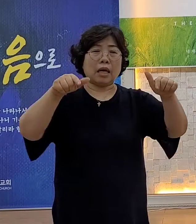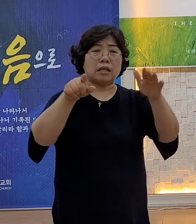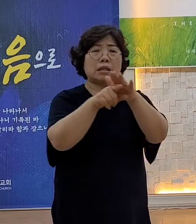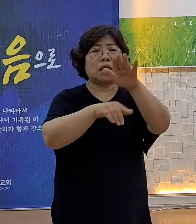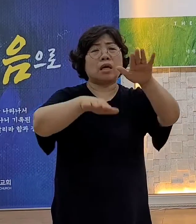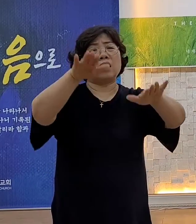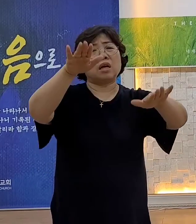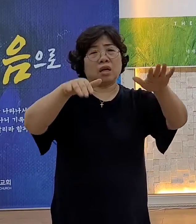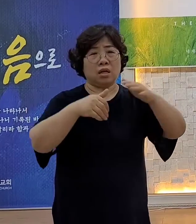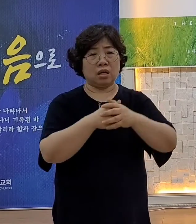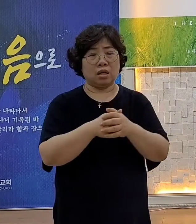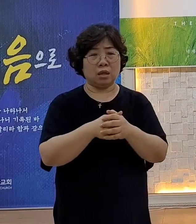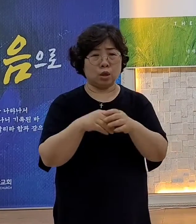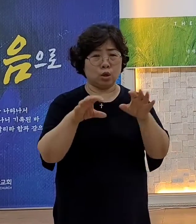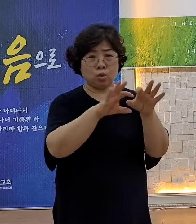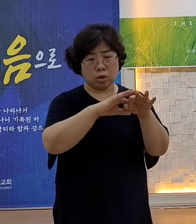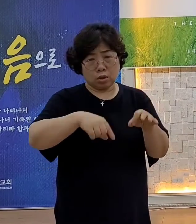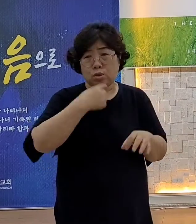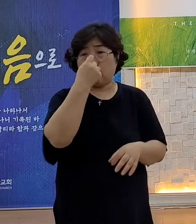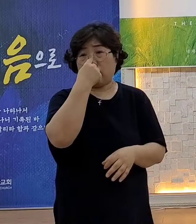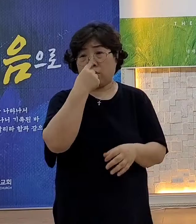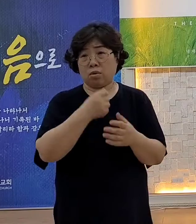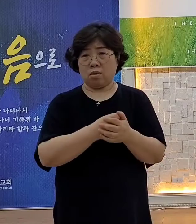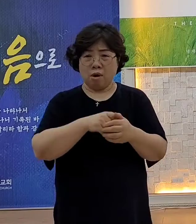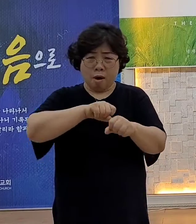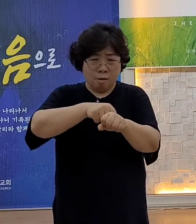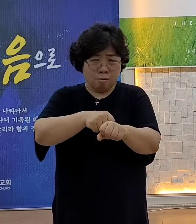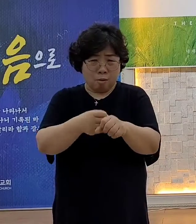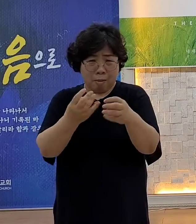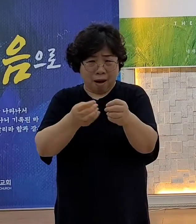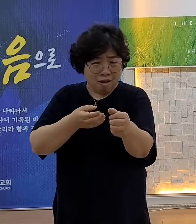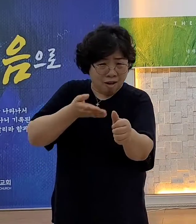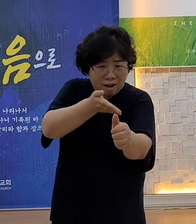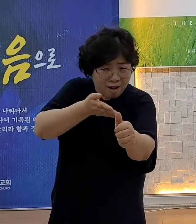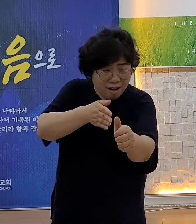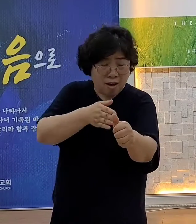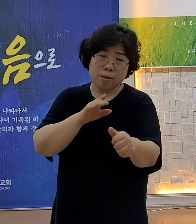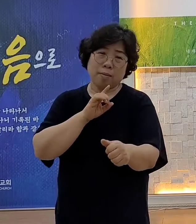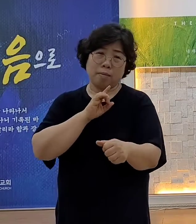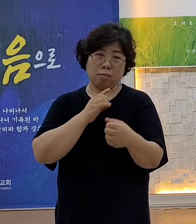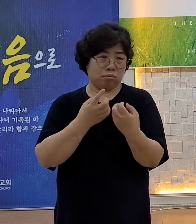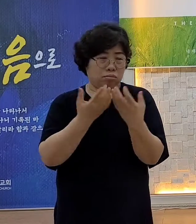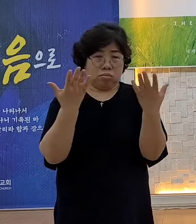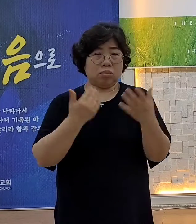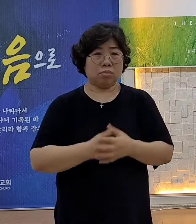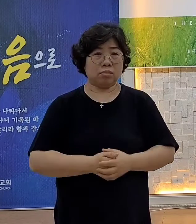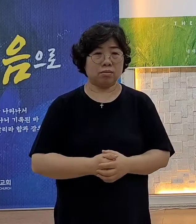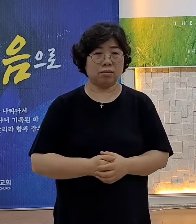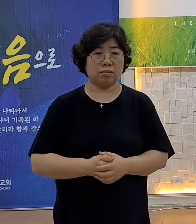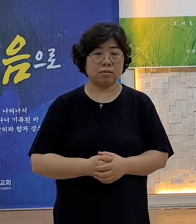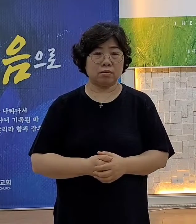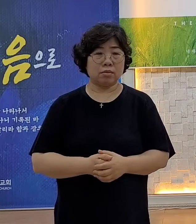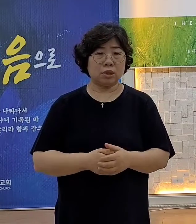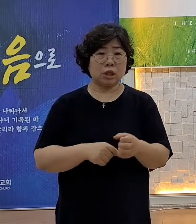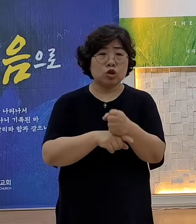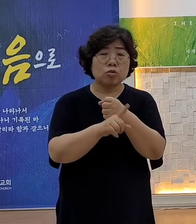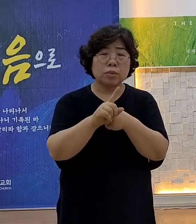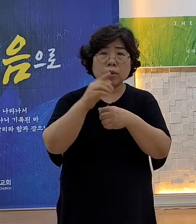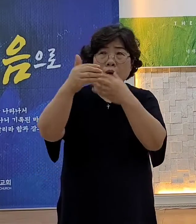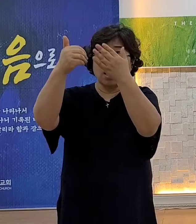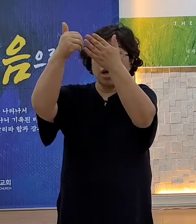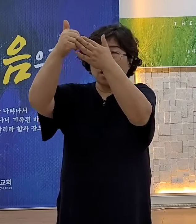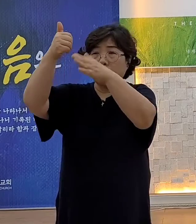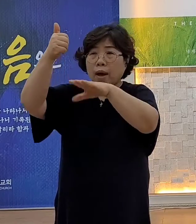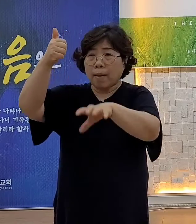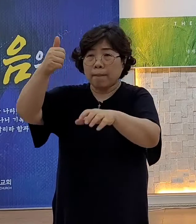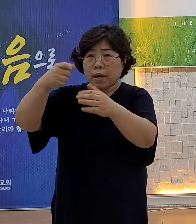그러면서 배우는 거예요. 억지로 가면 야, 네 돈 많은데 좀 더 해라. 이렇게 하지 않습니다. 하나님 앞에 인색하지